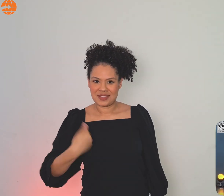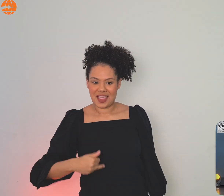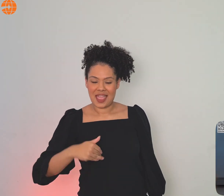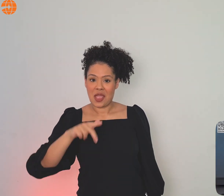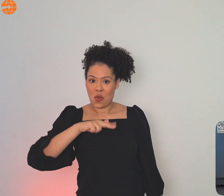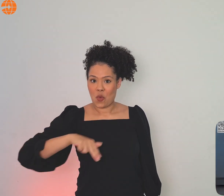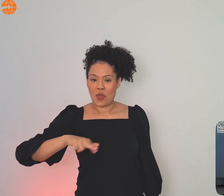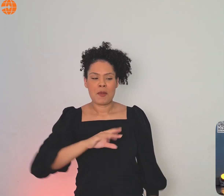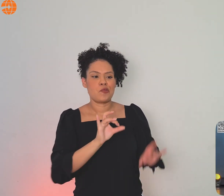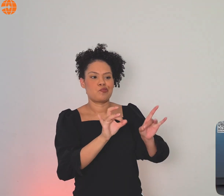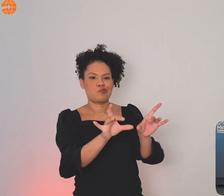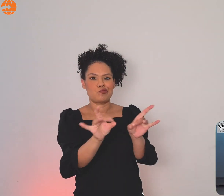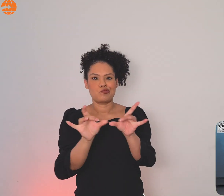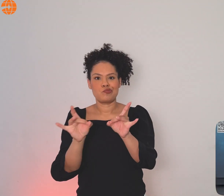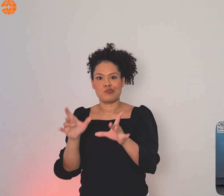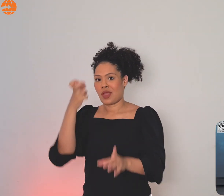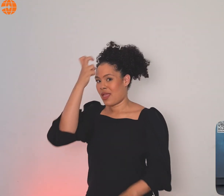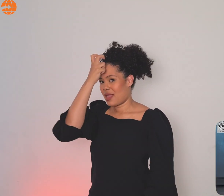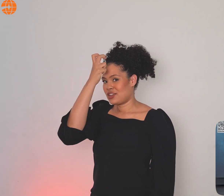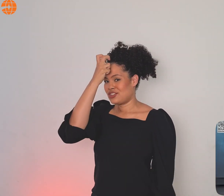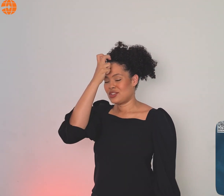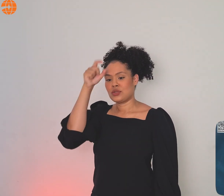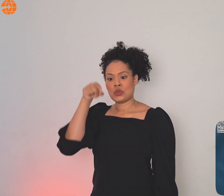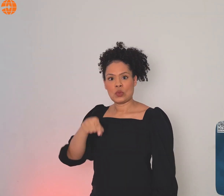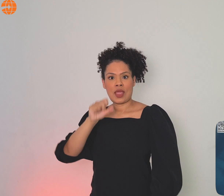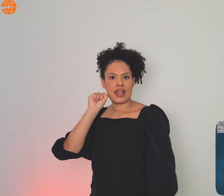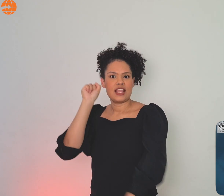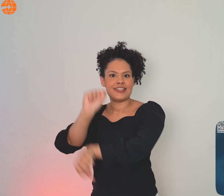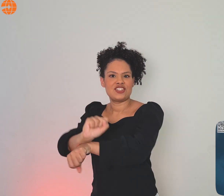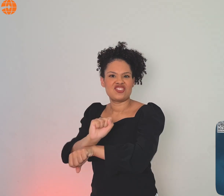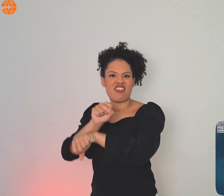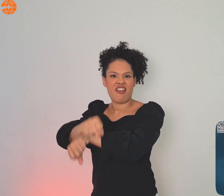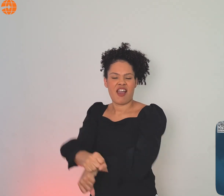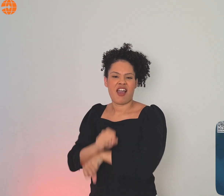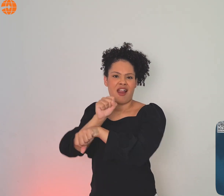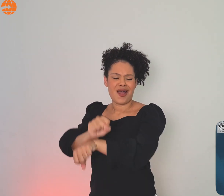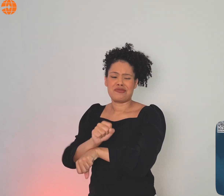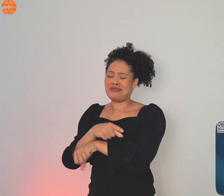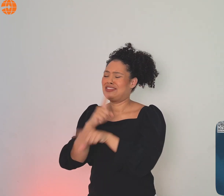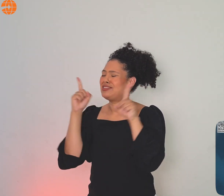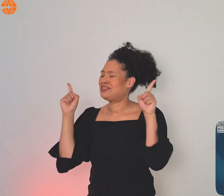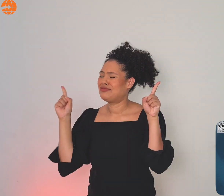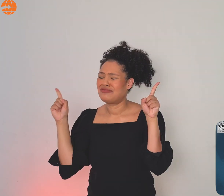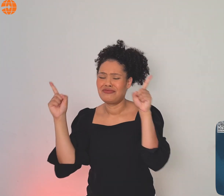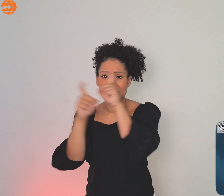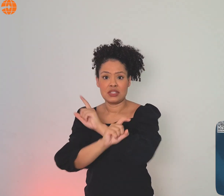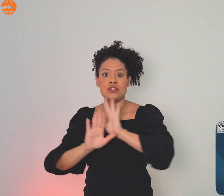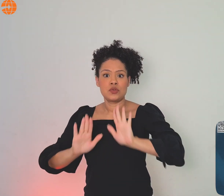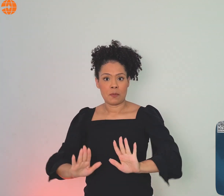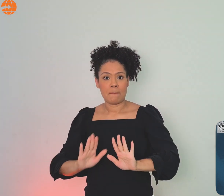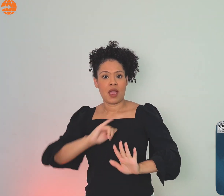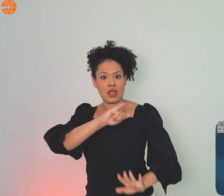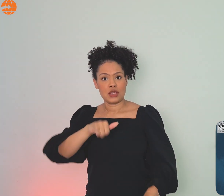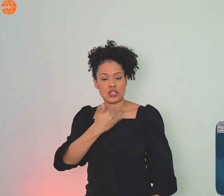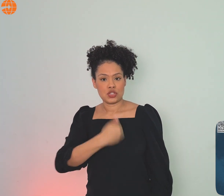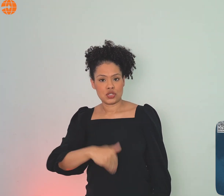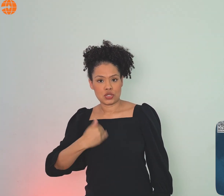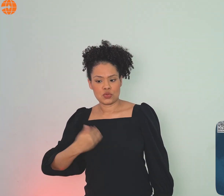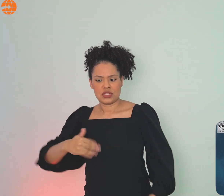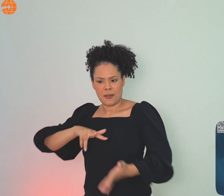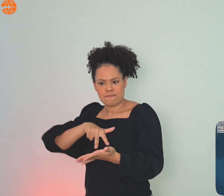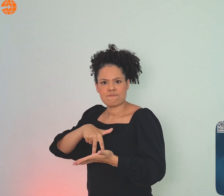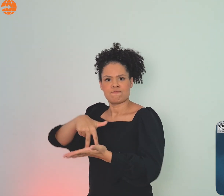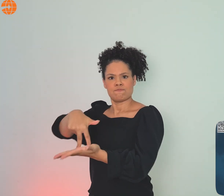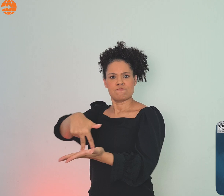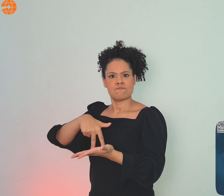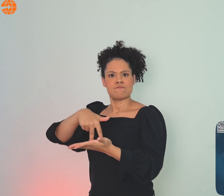José foi para o Egito para ser escravo. Ele passou por muita dificuldade, mas ele prevaleceu. E